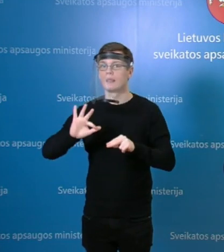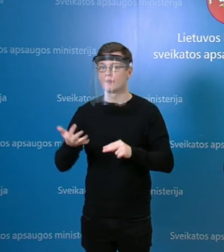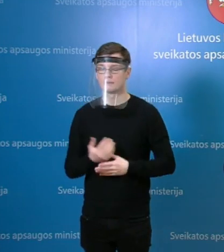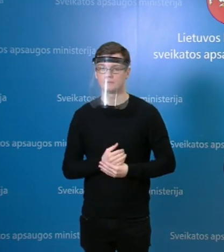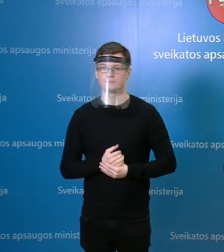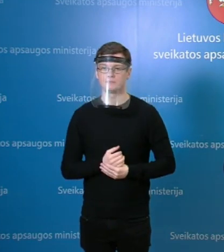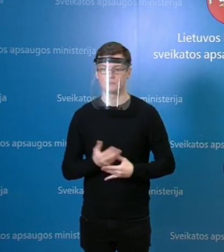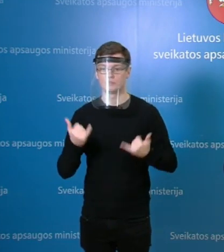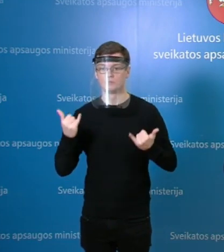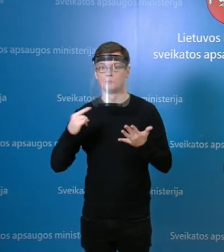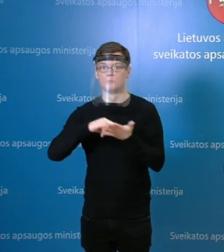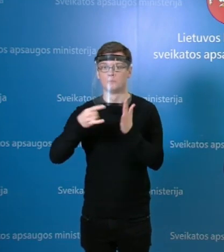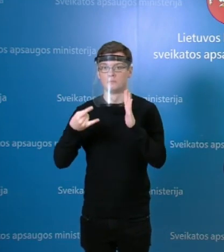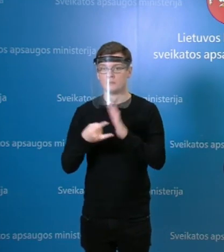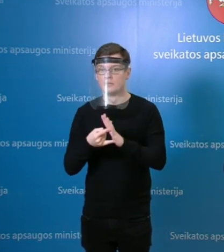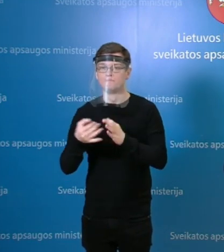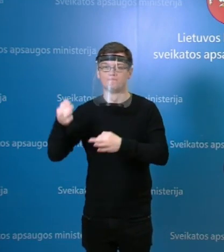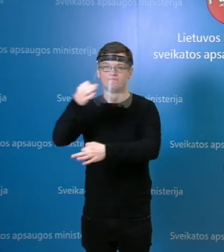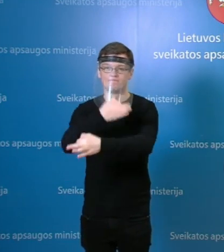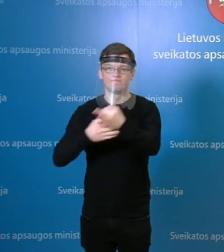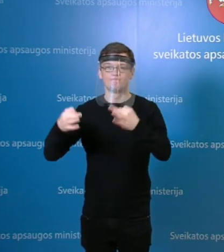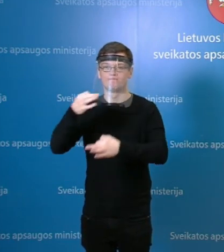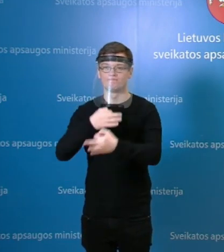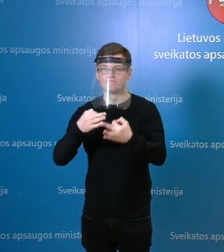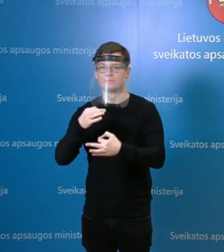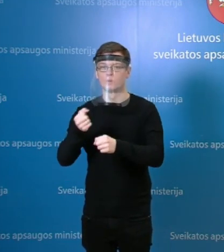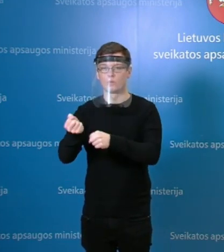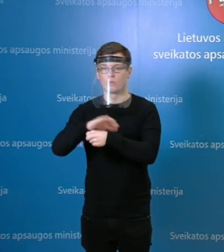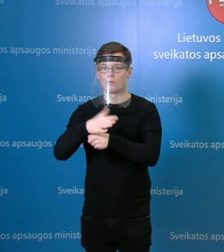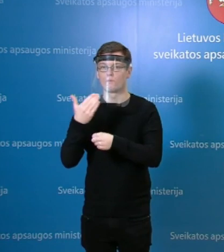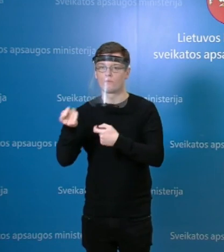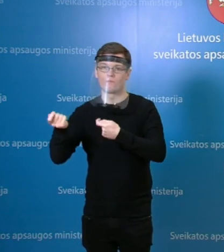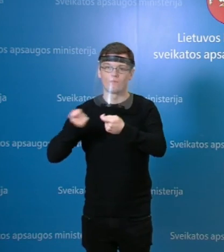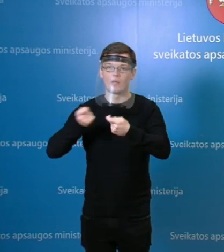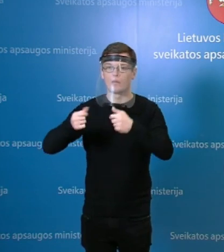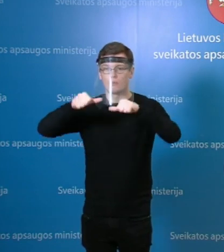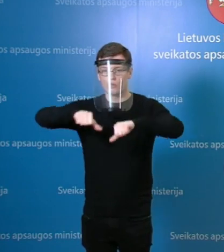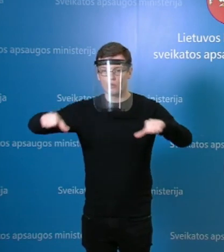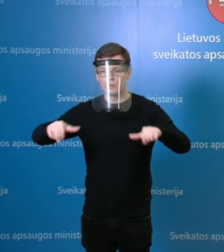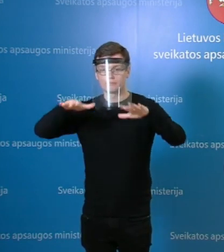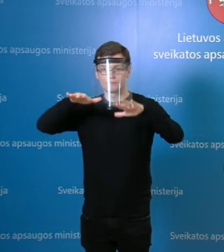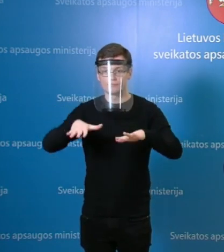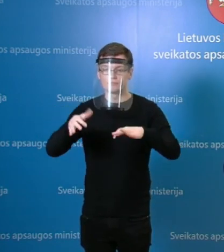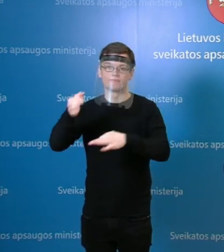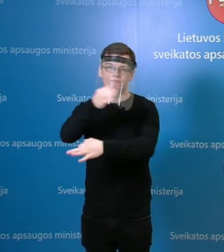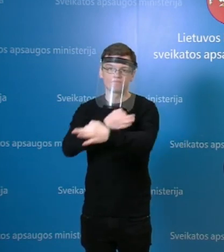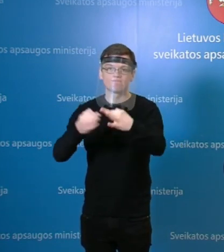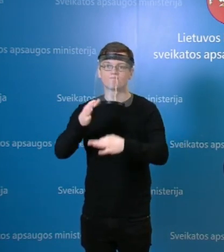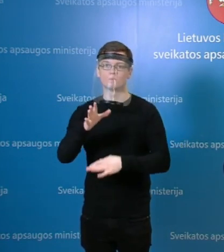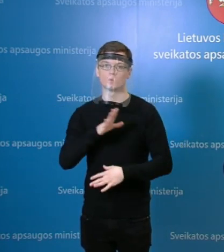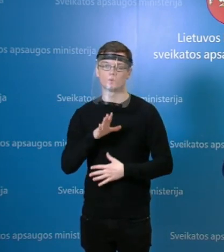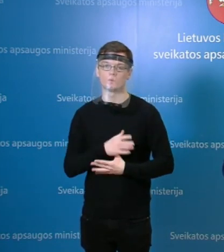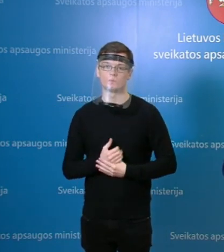buvo aptarinėtos COVID-19 valdymo komitete. Ir iš